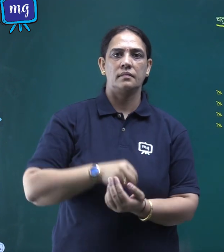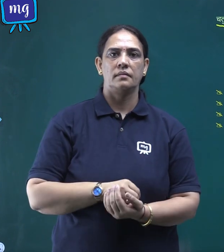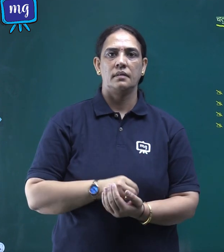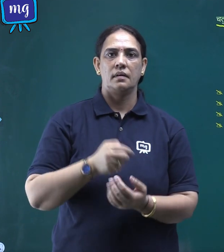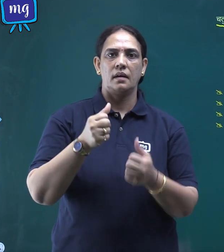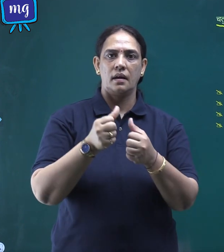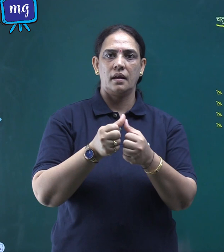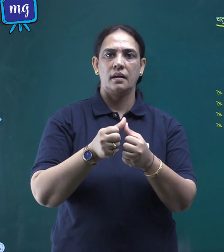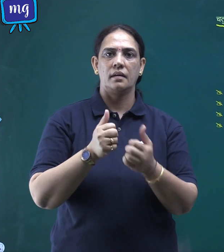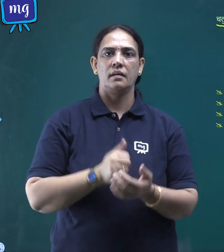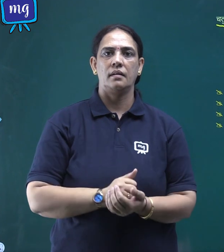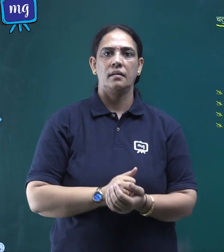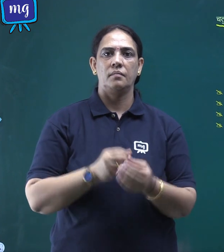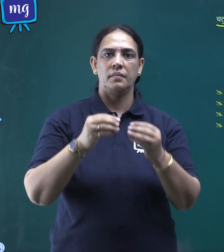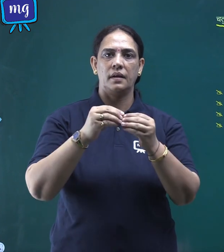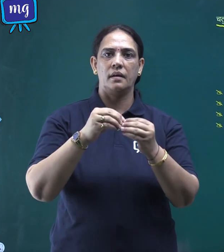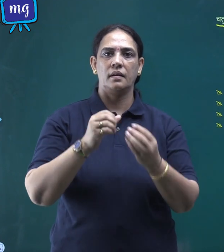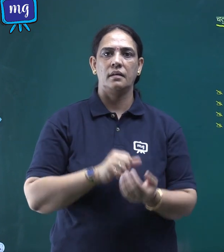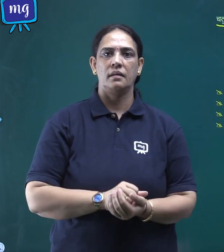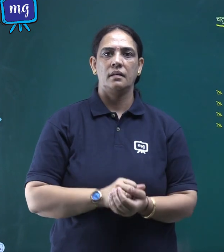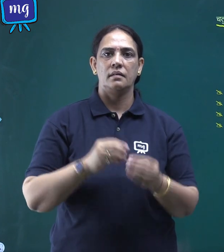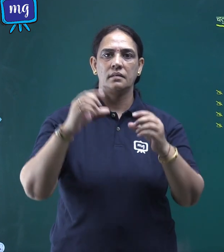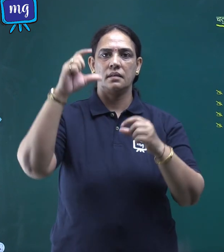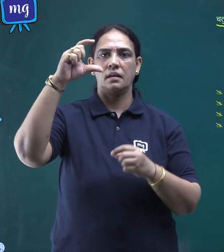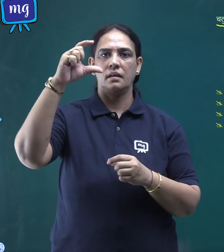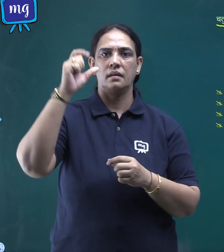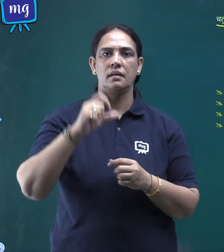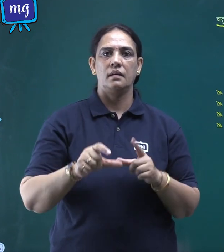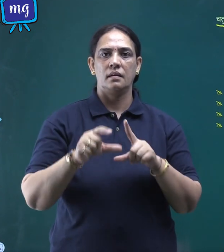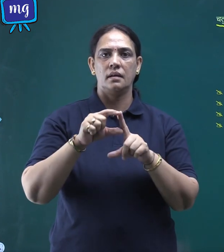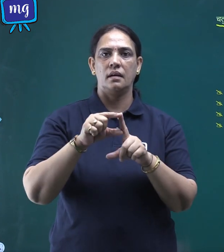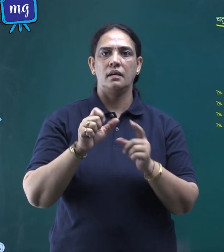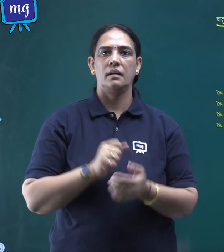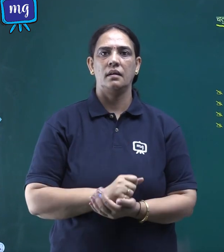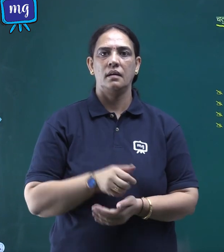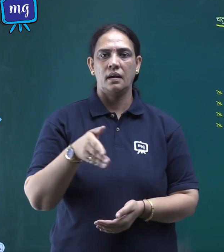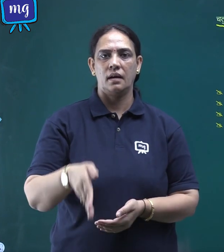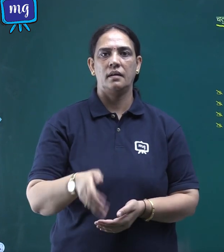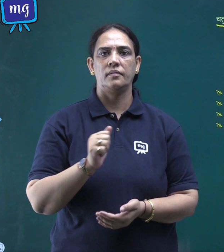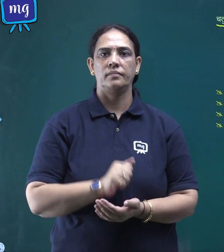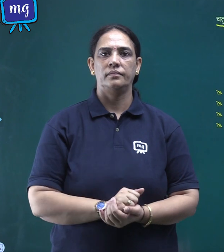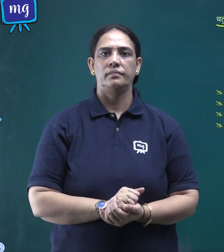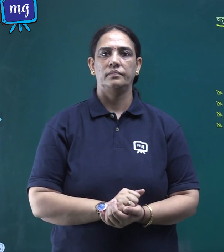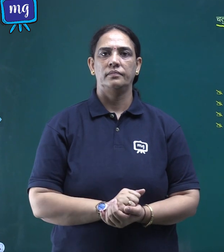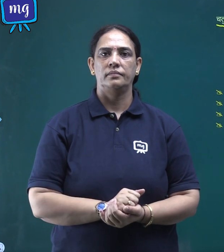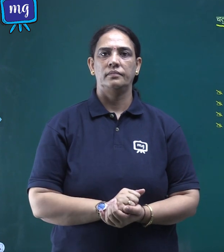ए बी सी डी है।